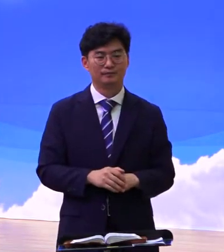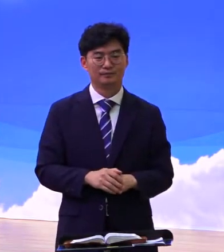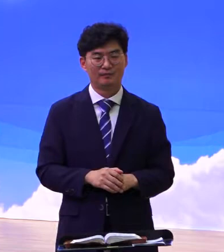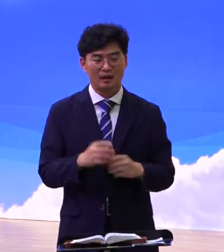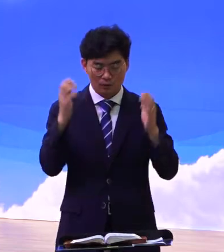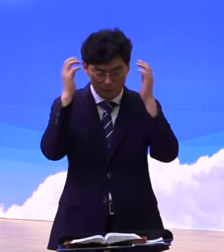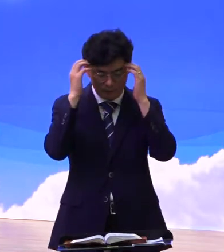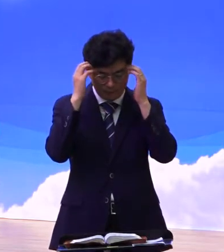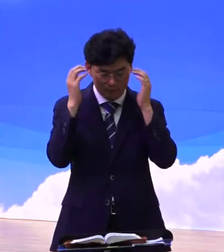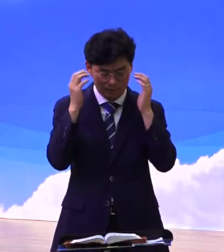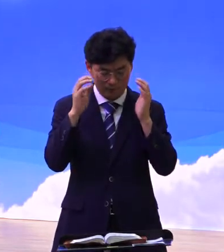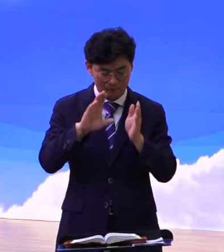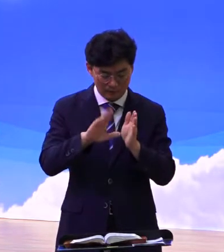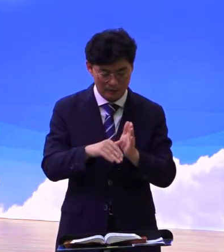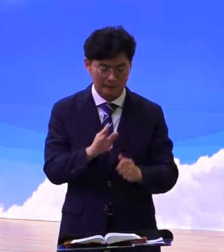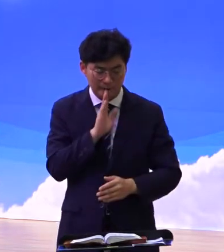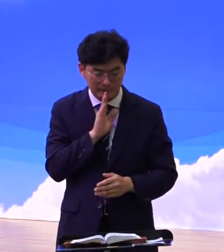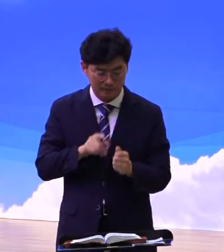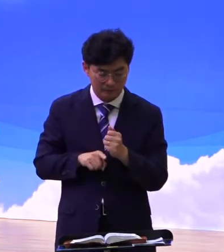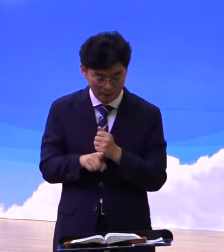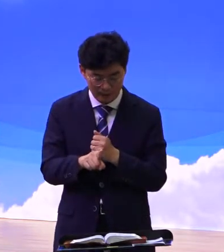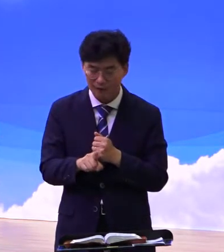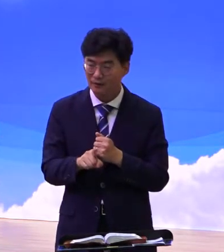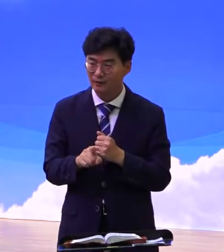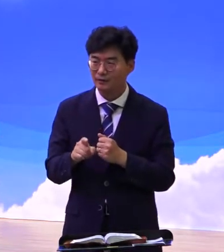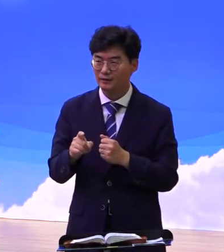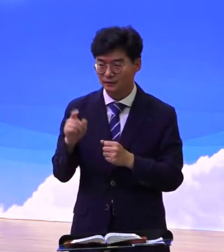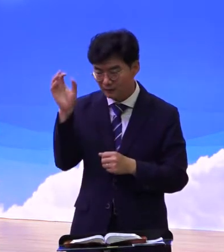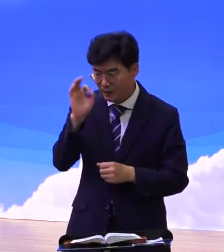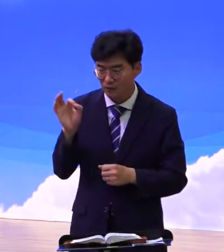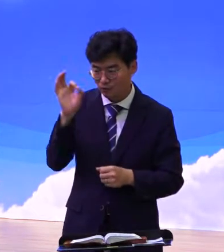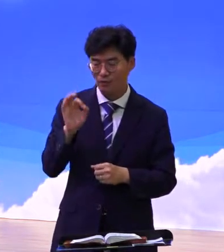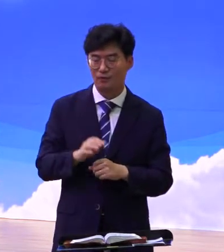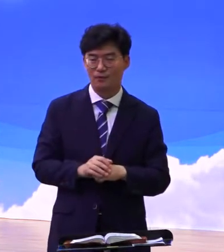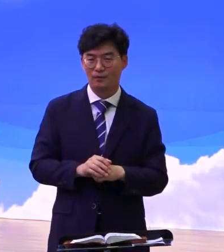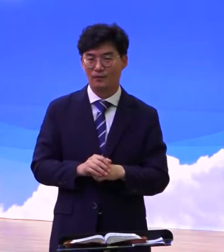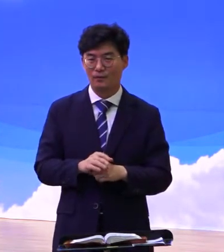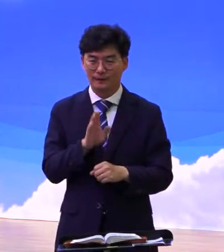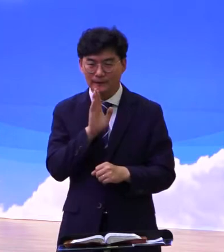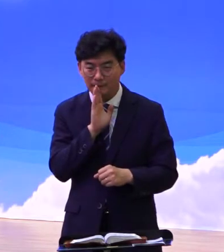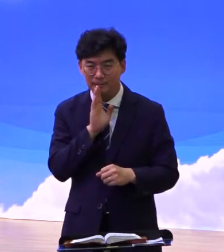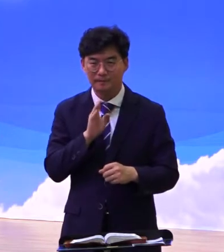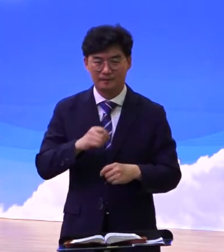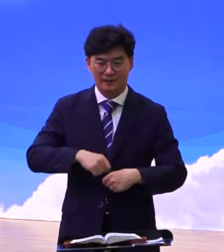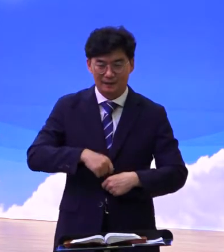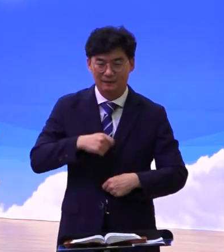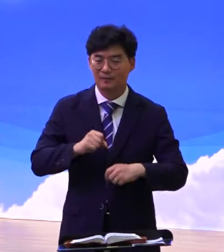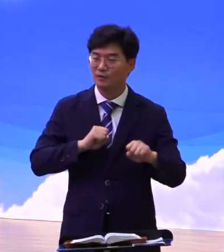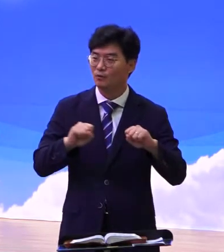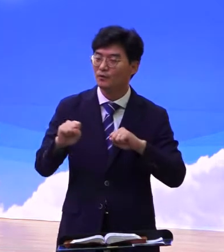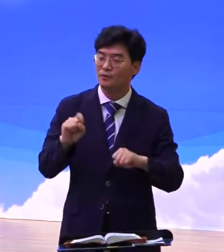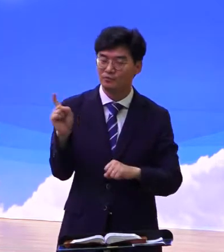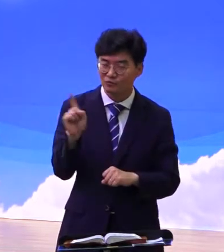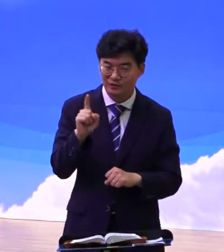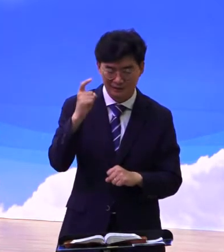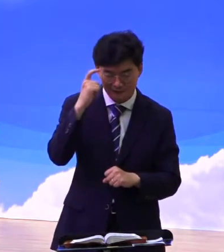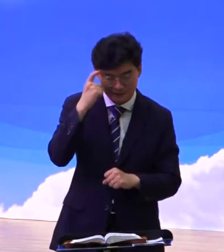진리를 생각하고 참된 진리를 찾고 그 진리를 따라 살아내는